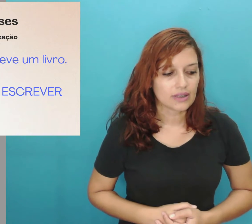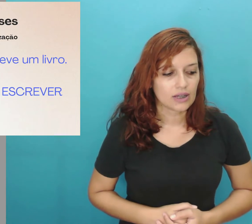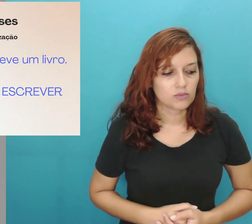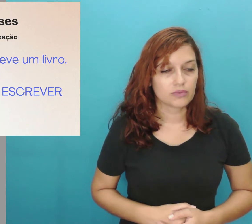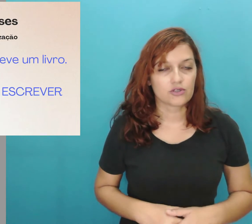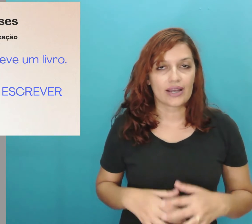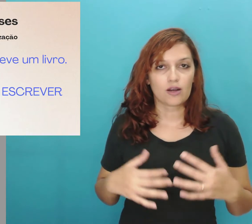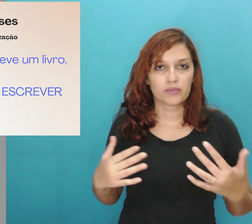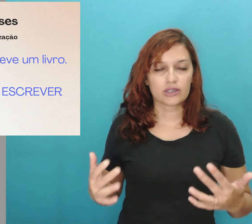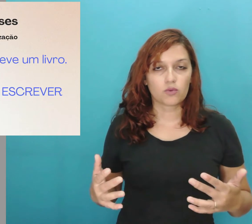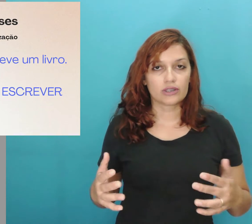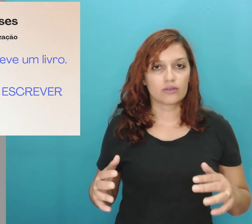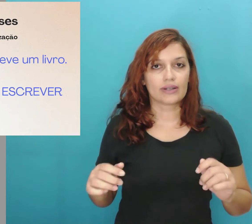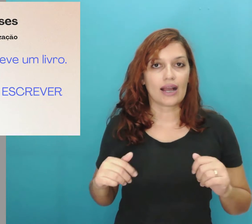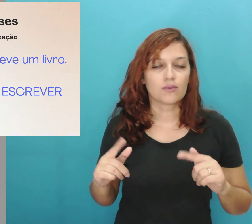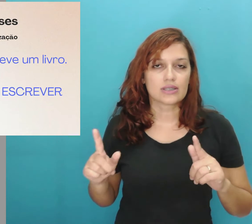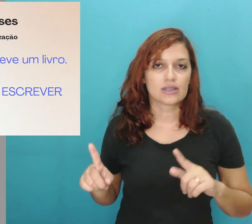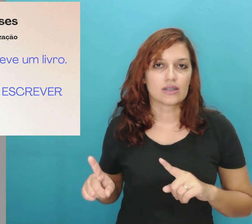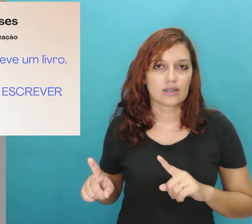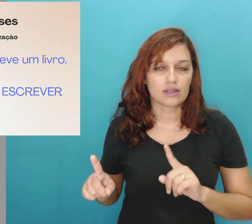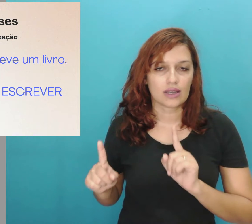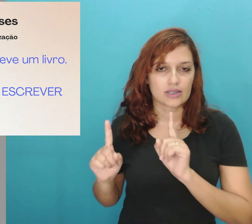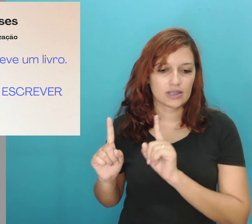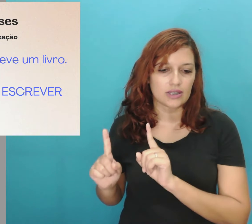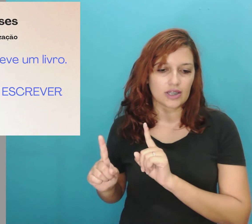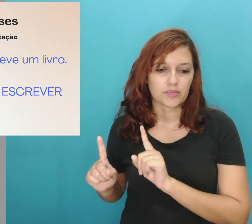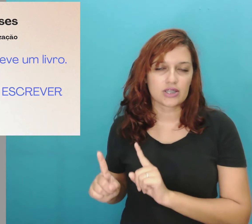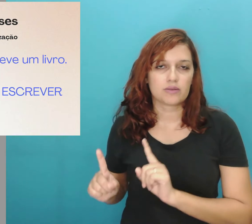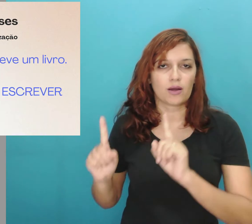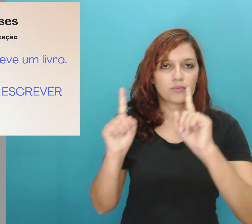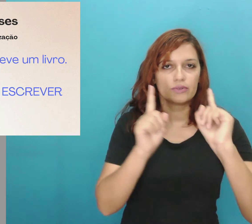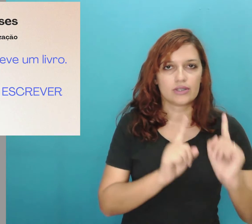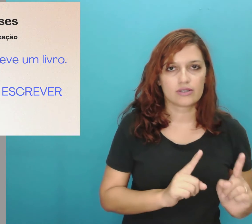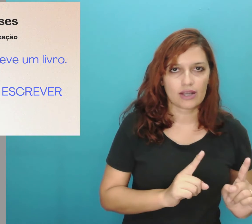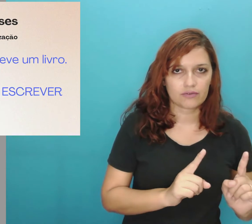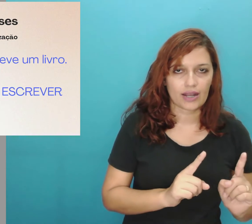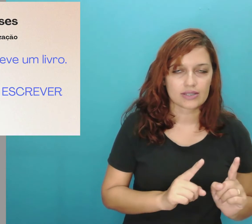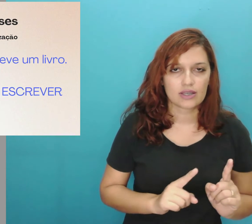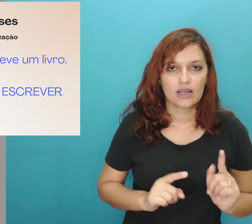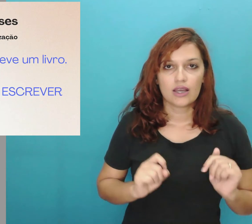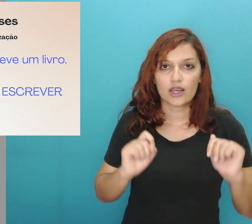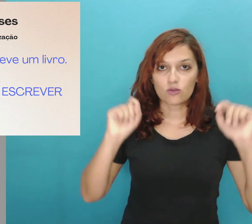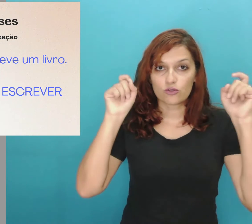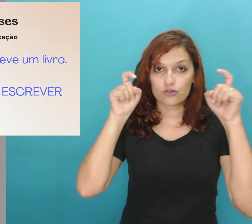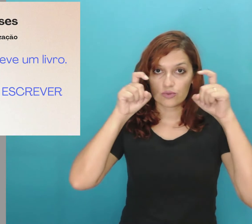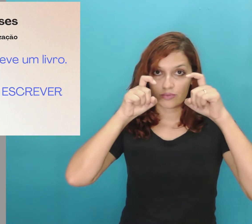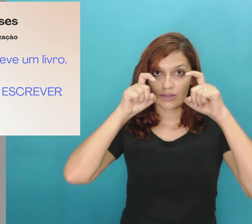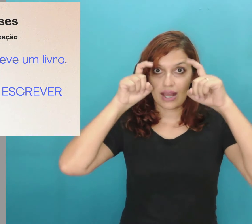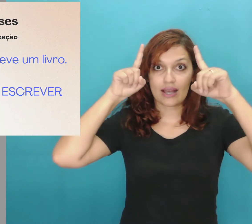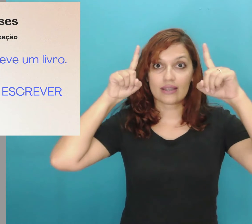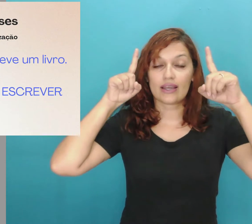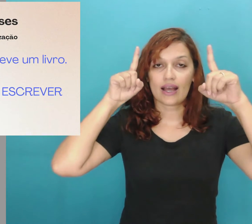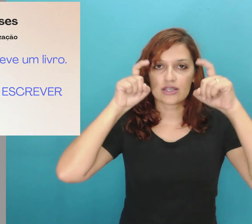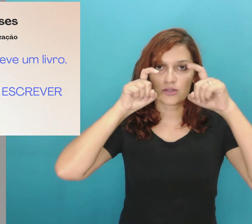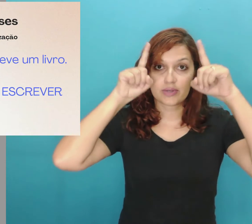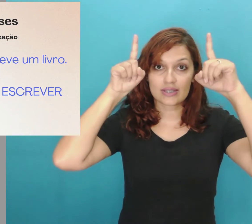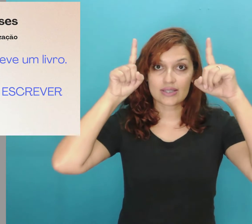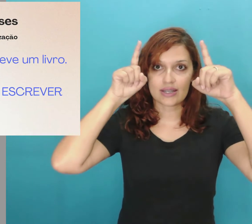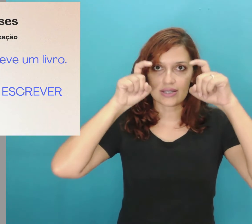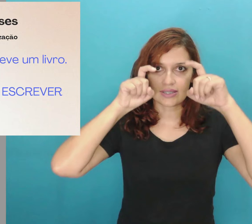Então, geralmente, quando eu trago esse item principal para o início da frase, eu costumo arquear as sobrancelhas.